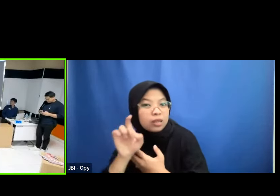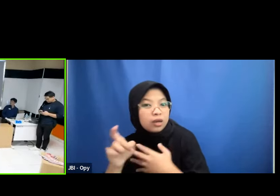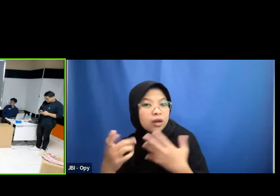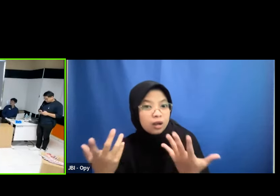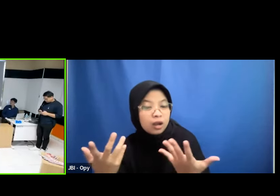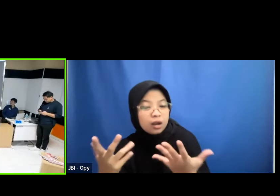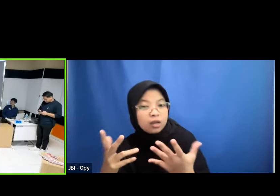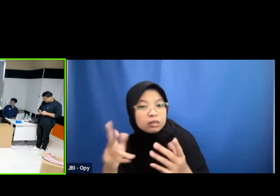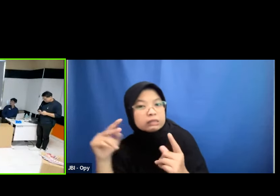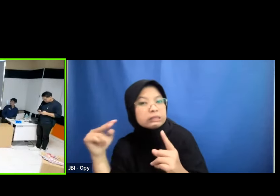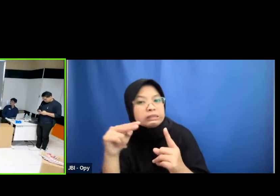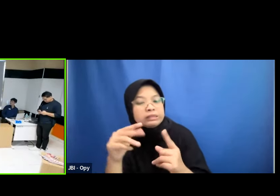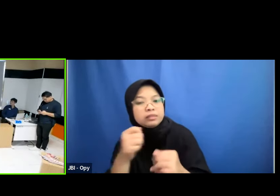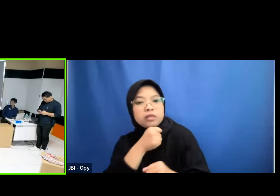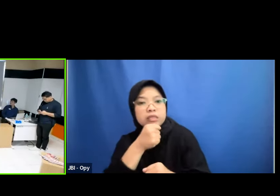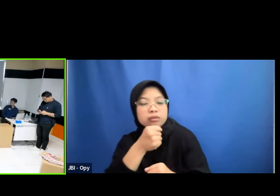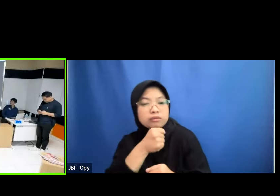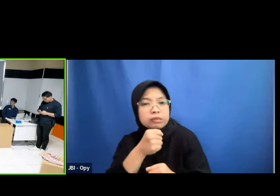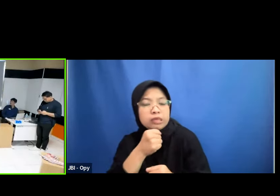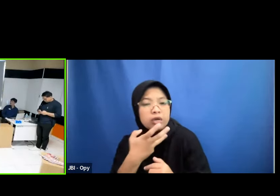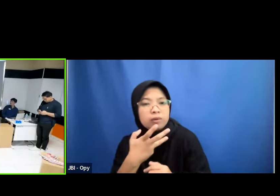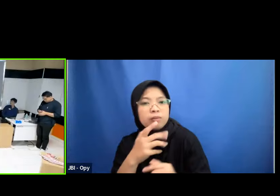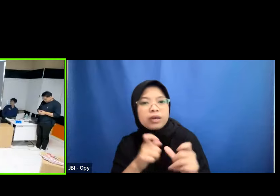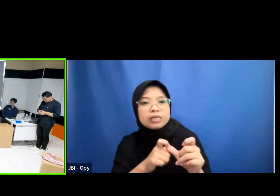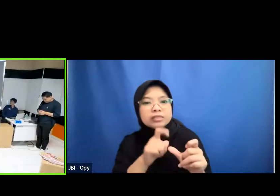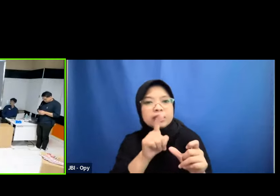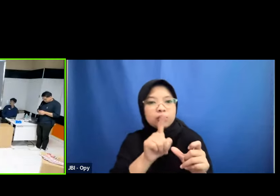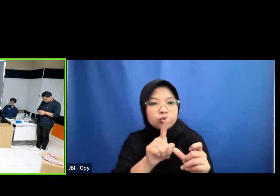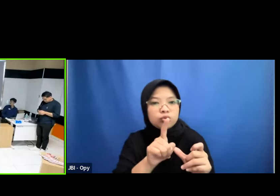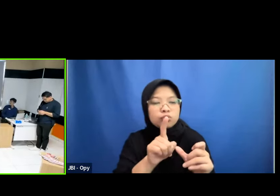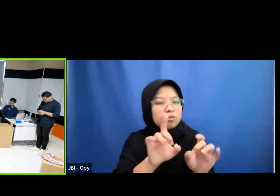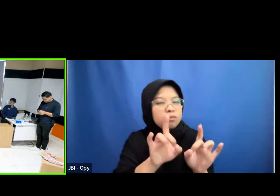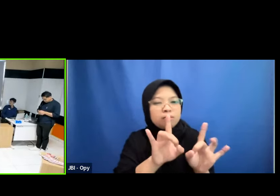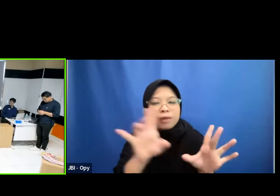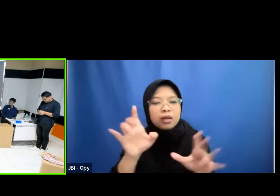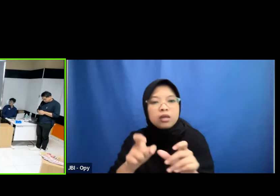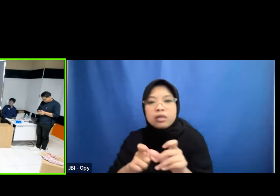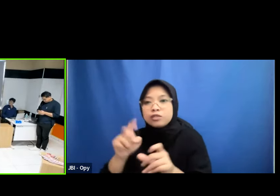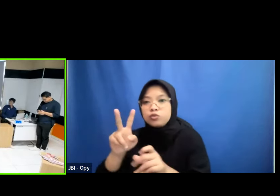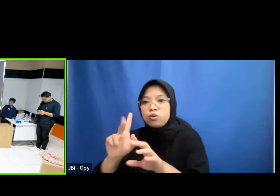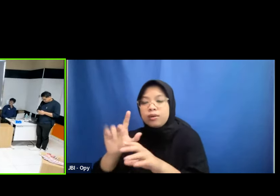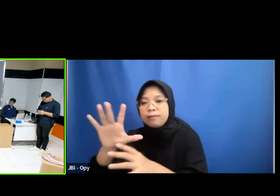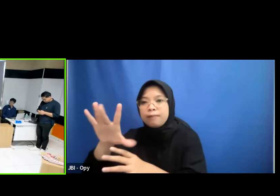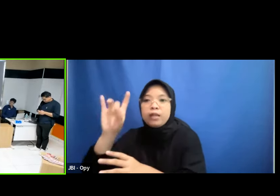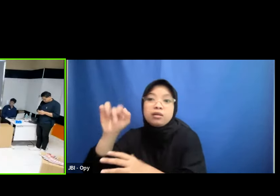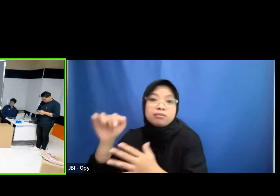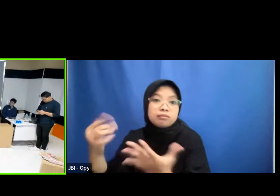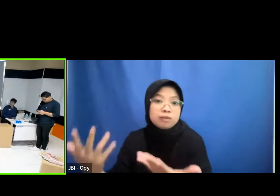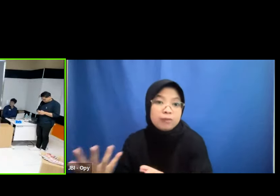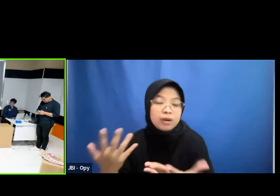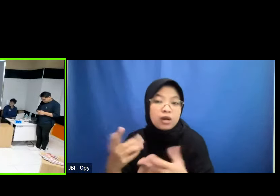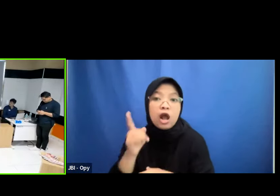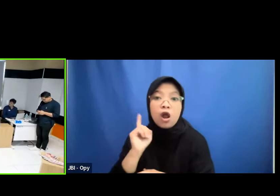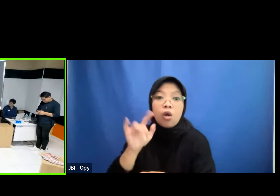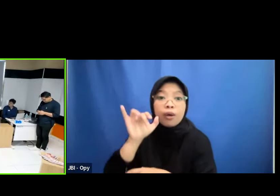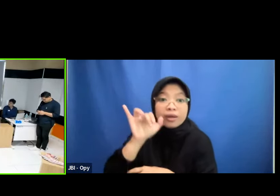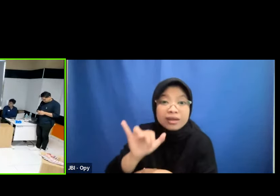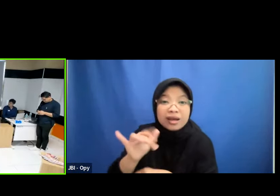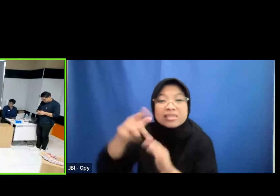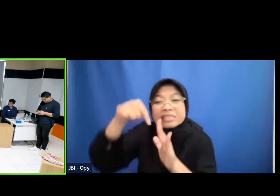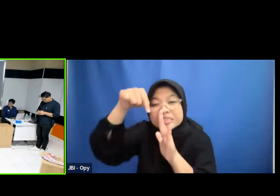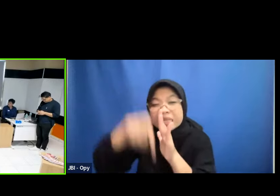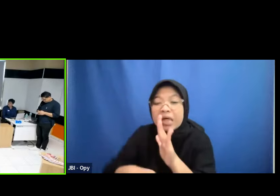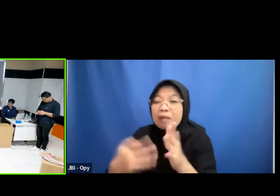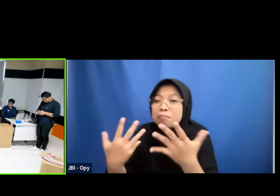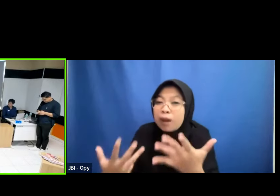dilihat gitu dalam interview karena Kara kebetulan S1 Saya cukup sangat jauh dengan S2 yang saya ambil dan apabila Iya sedetail Apakah